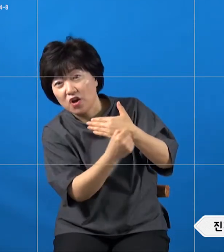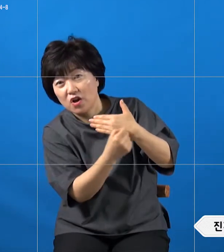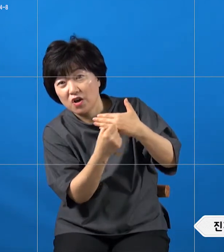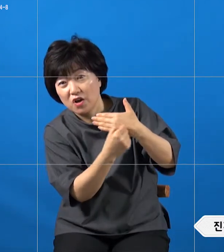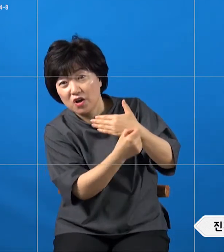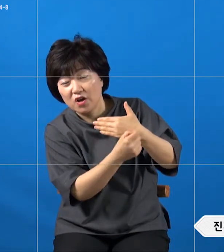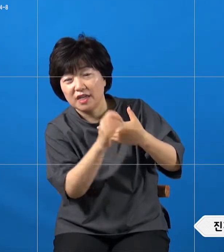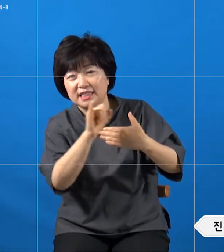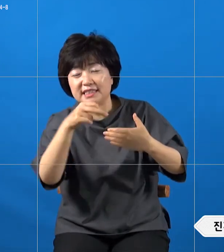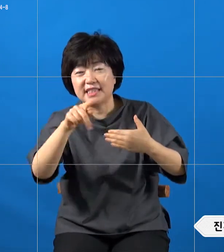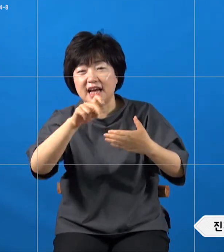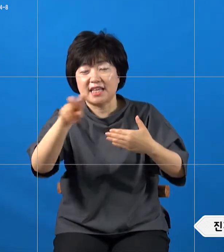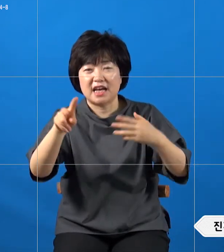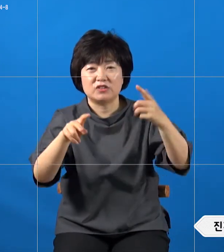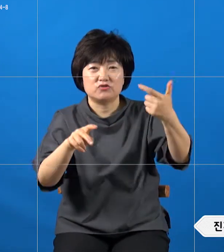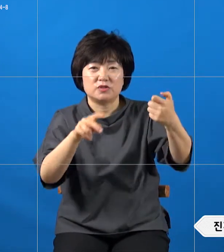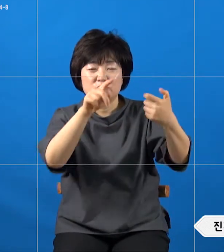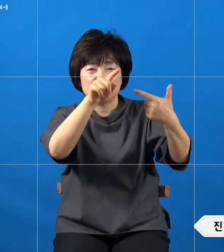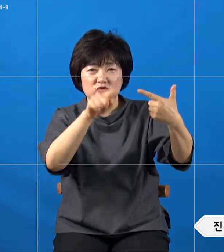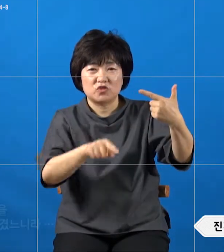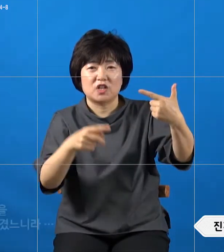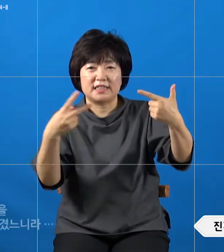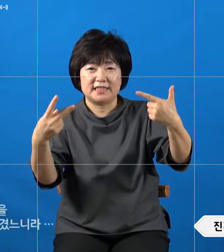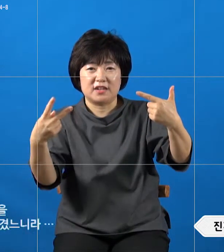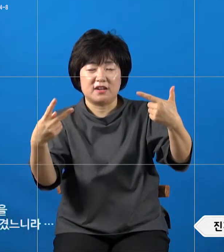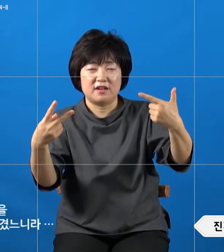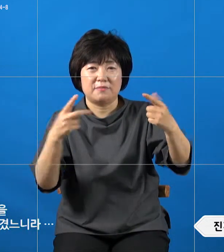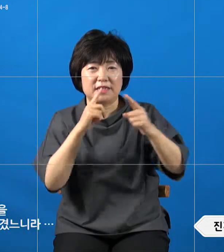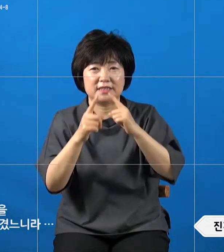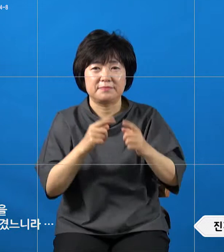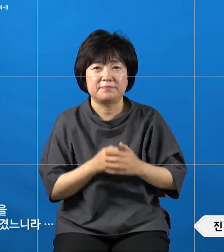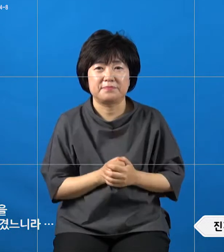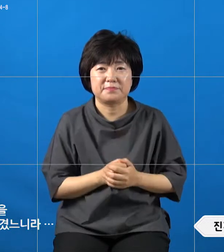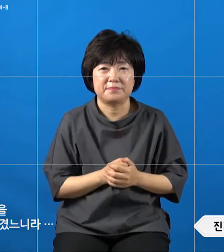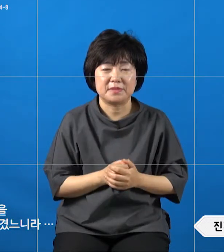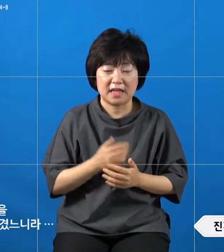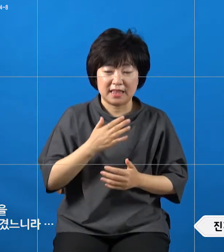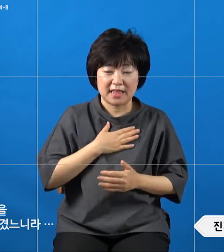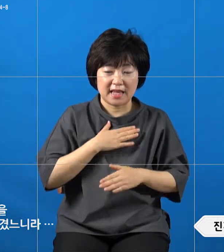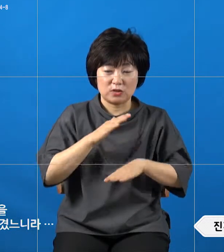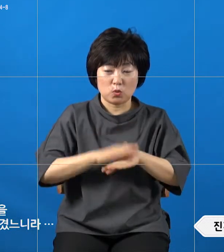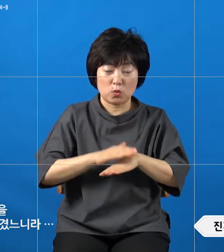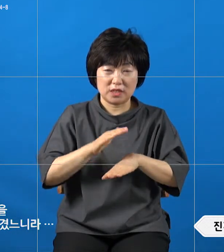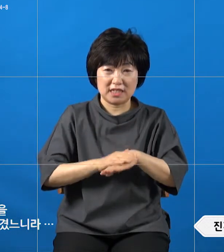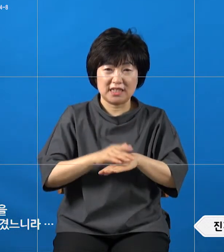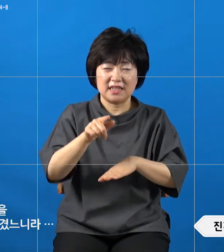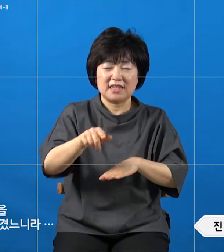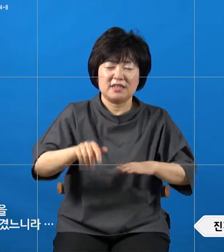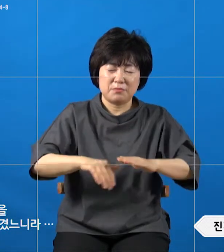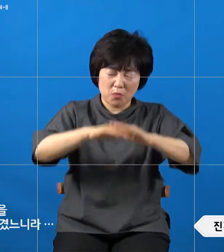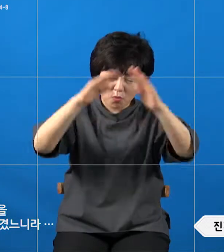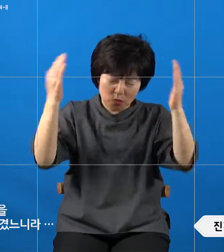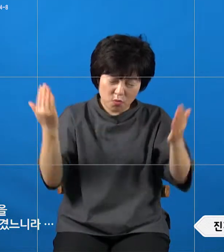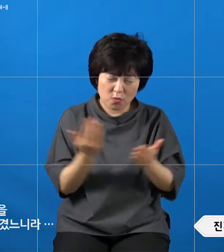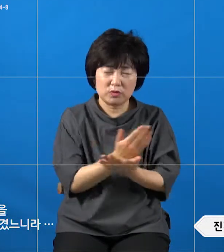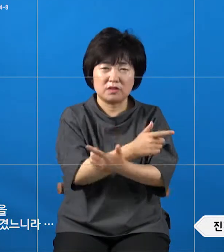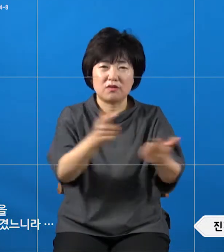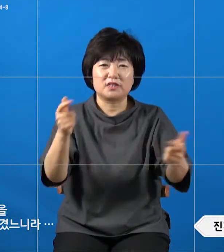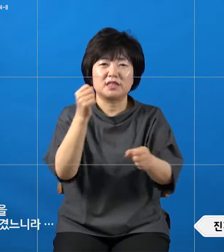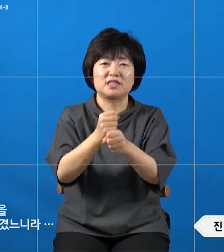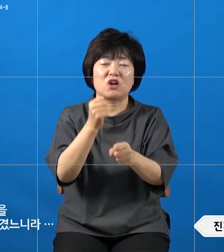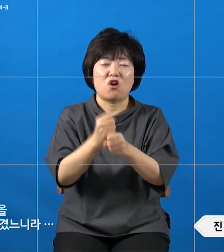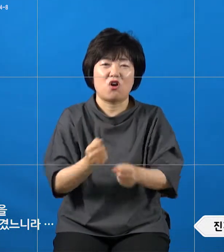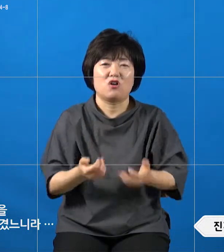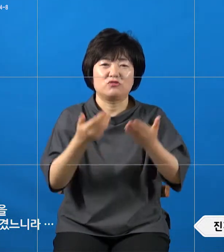쓰여져 있습니다. 이사야 66장 2절의 한 부분입니다. 내 손이 이 모든 것을